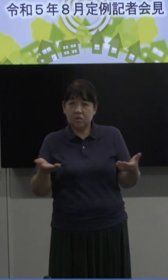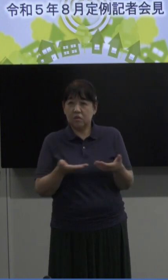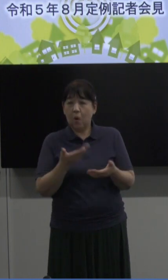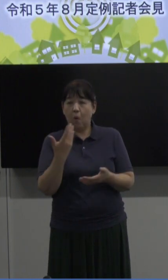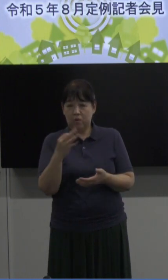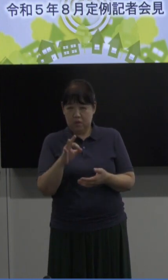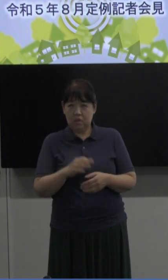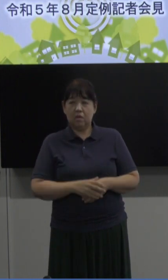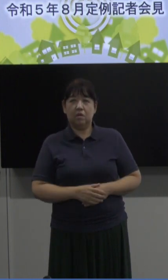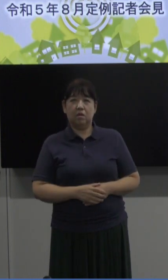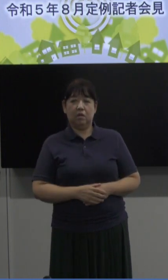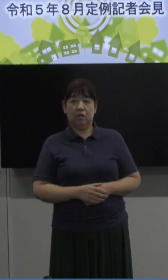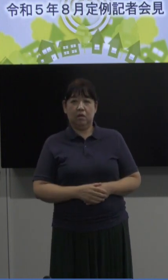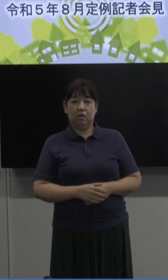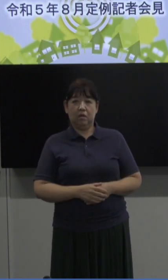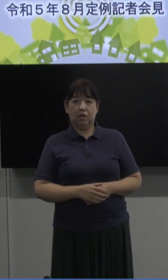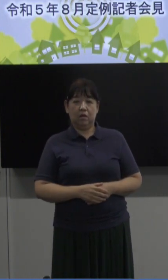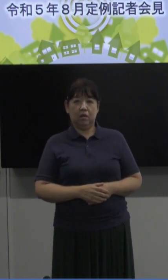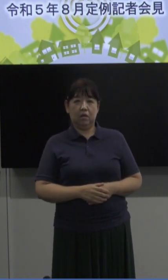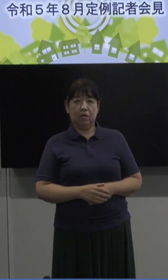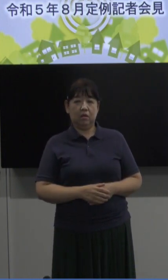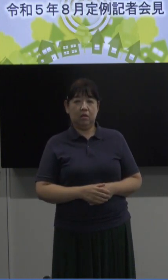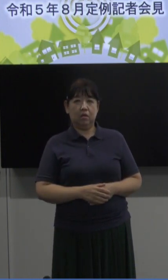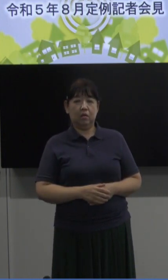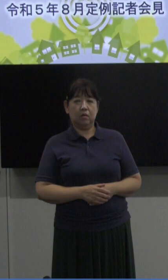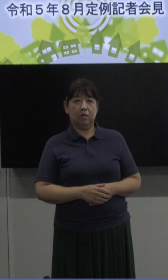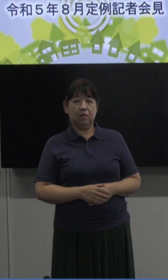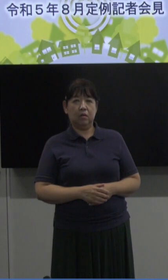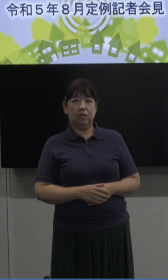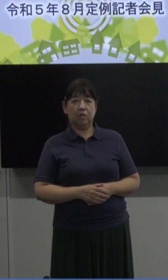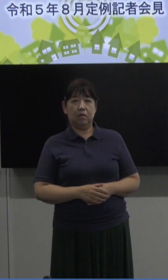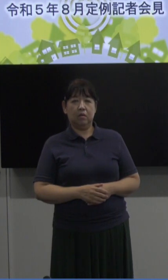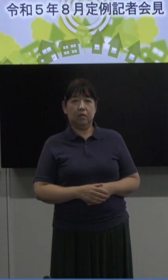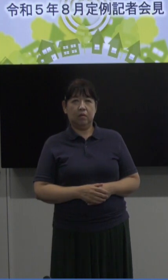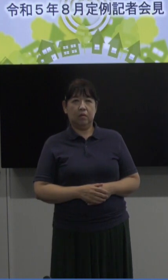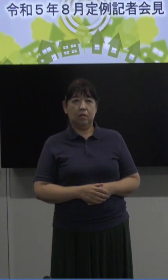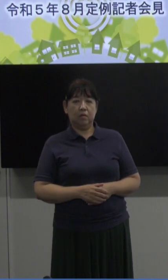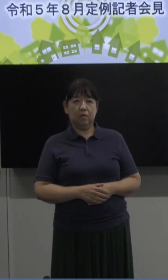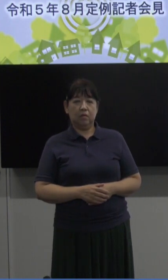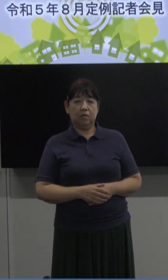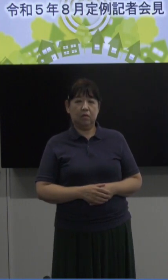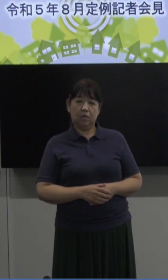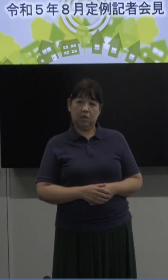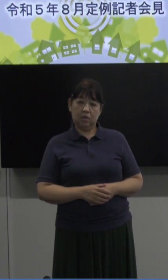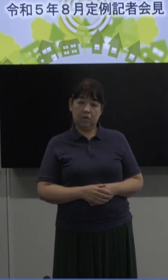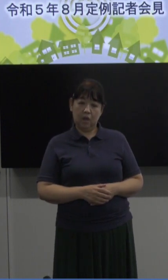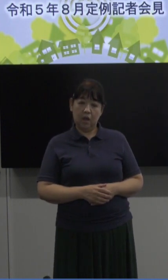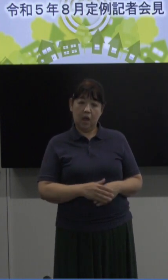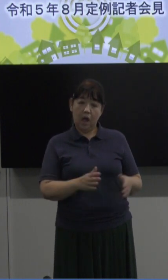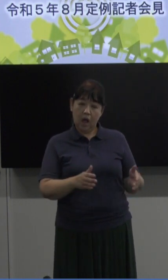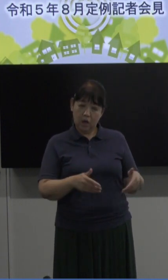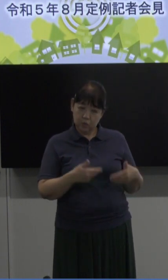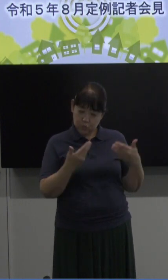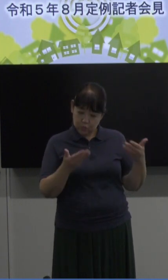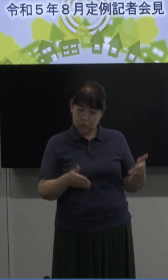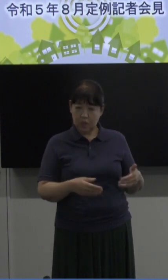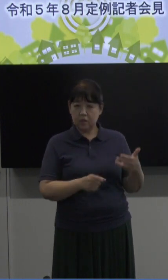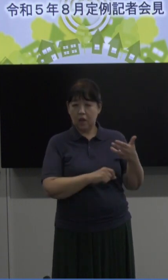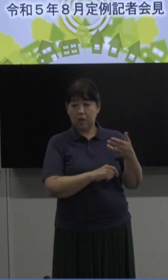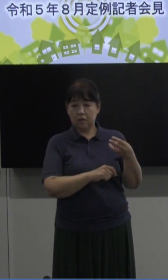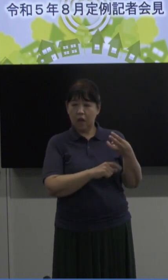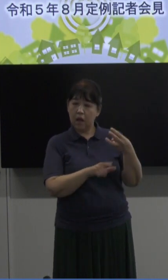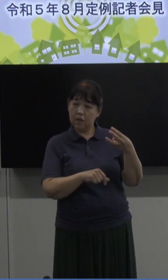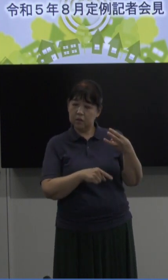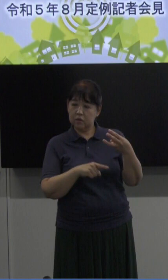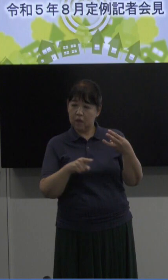ところでございます。で、春の行楽シーズンでございます3月から5月を含みます